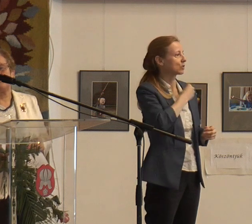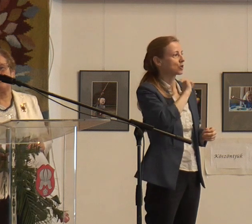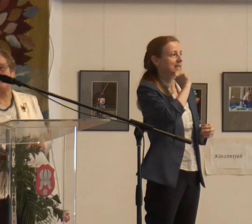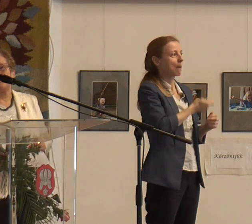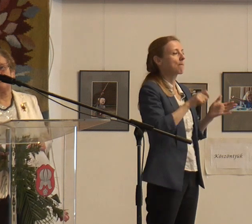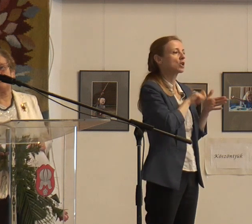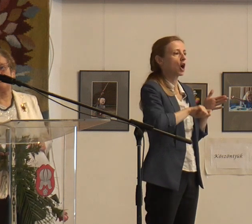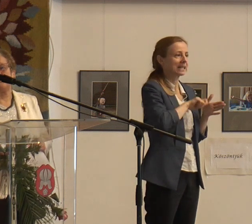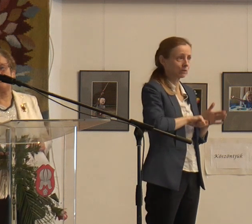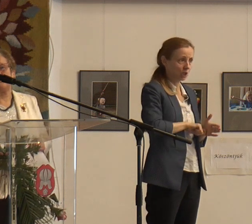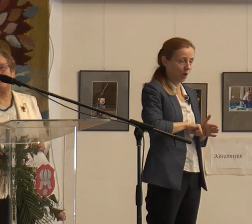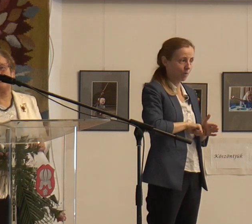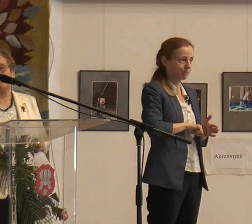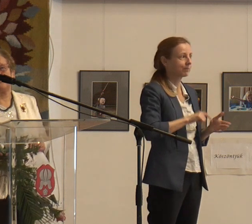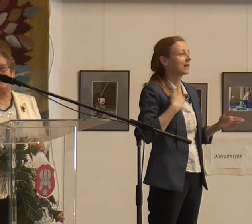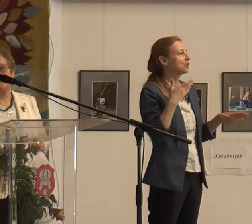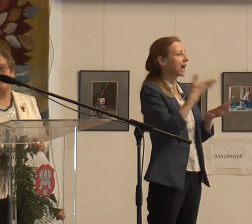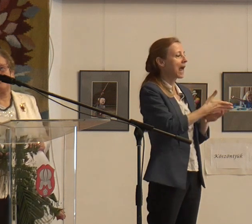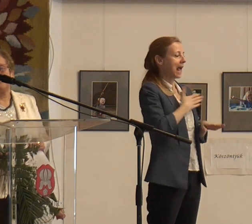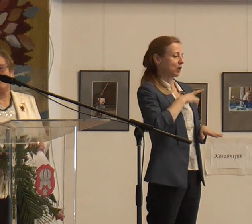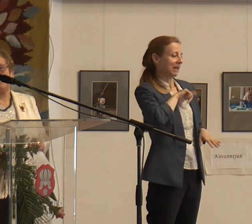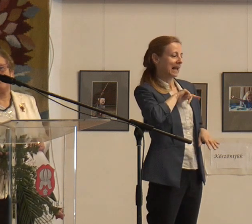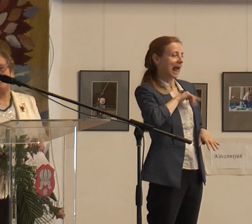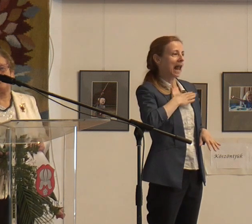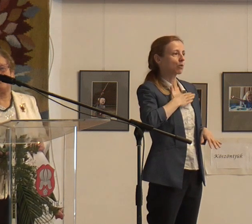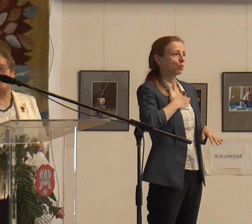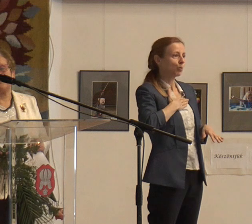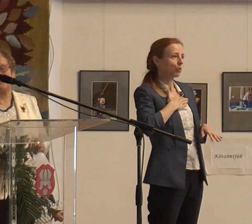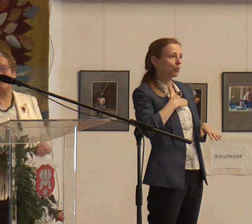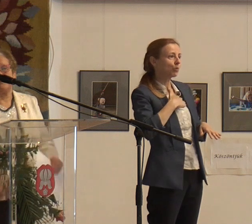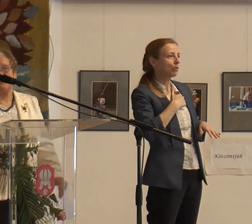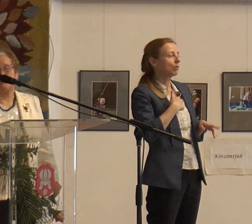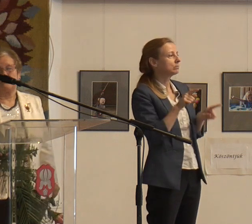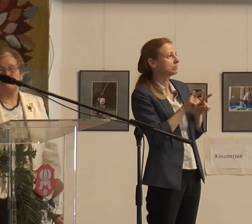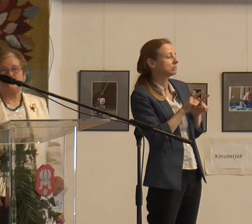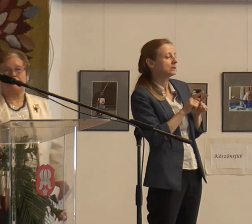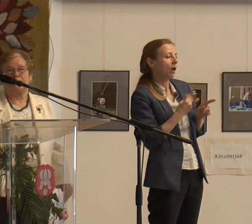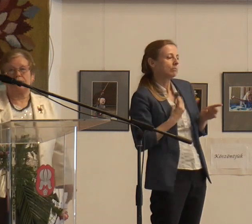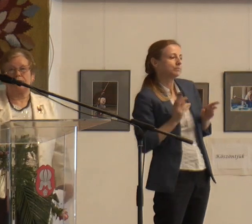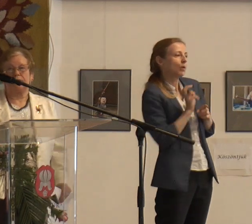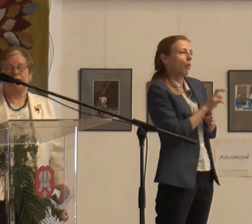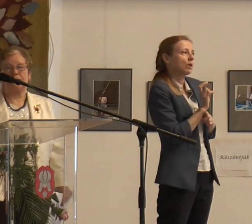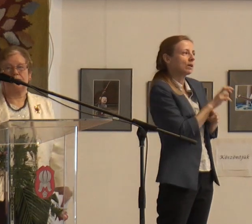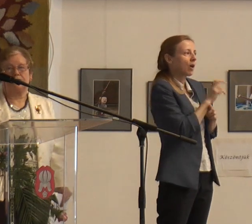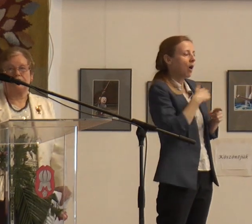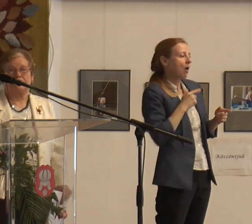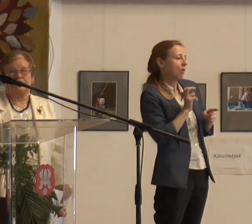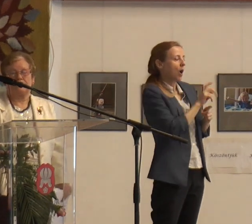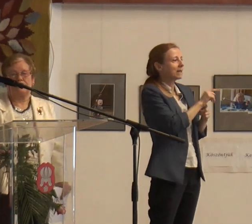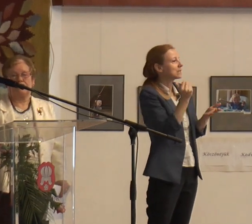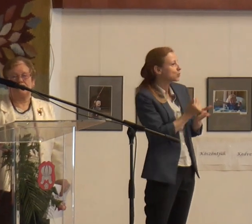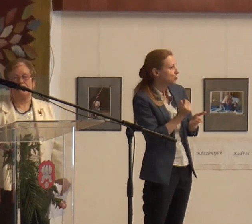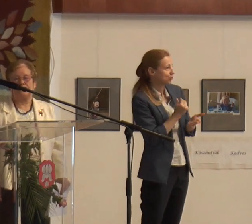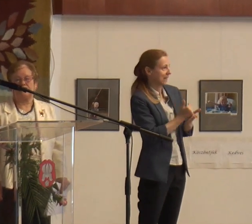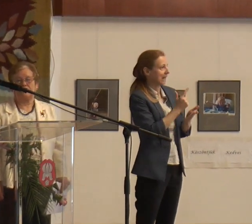irodalom, és ehhez a mi lelkünk az, amelyik a legjobban azt a fajta töltetet adja, ami szükséges ahhoz, hogy